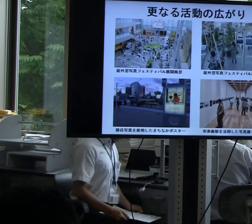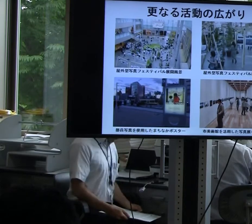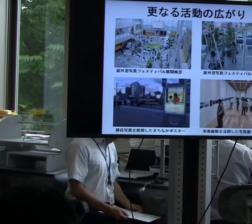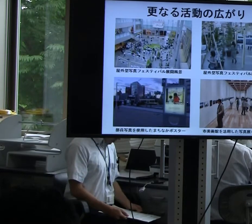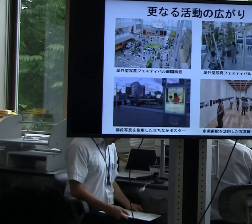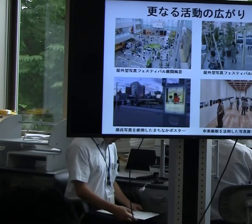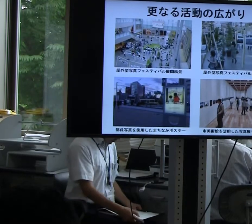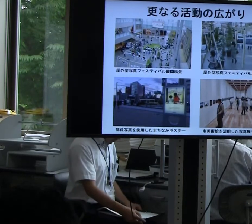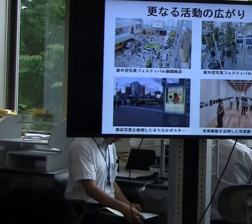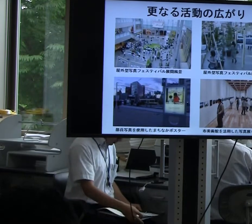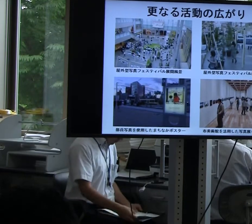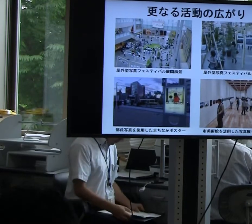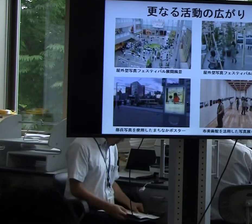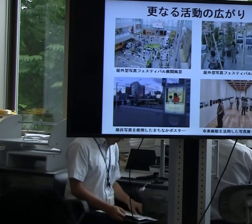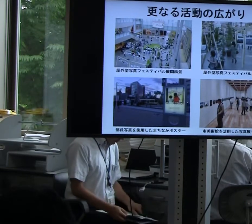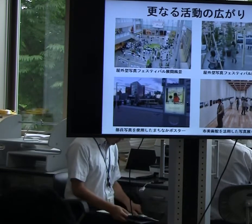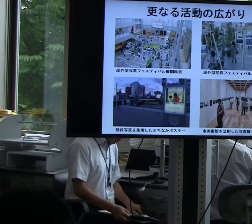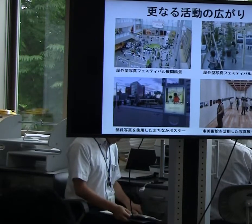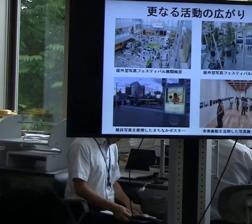以上でございます。